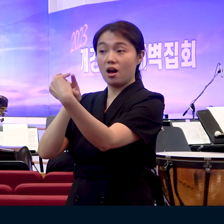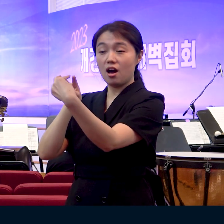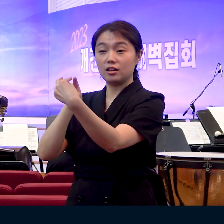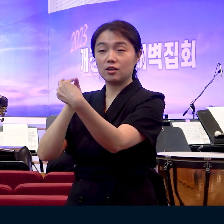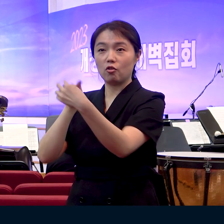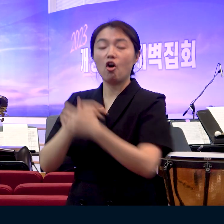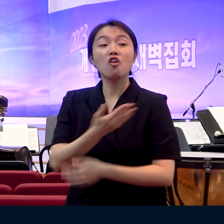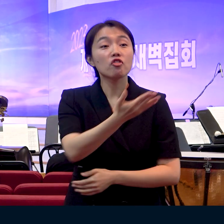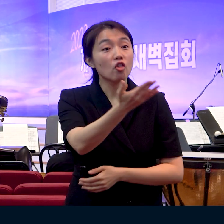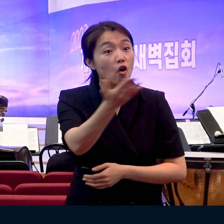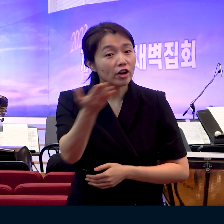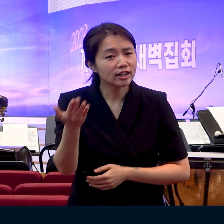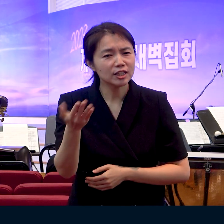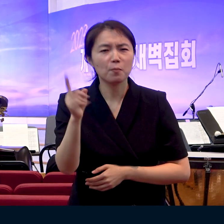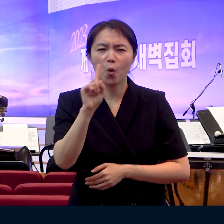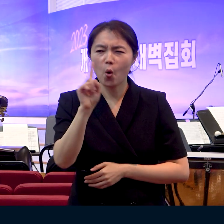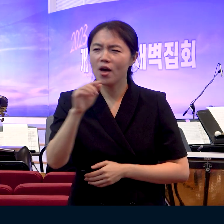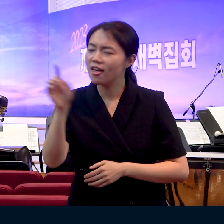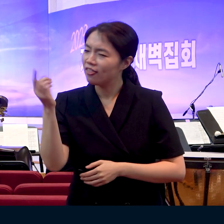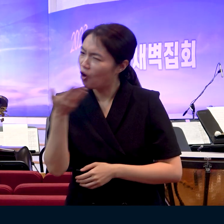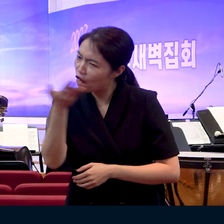너희는